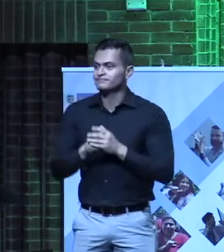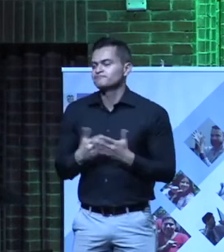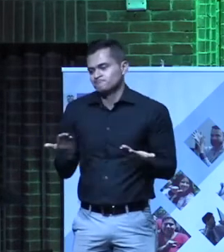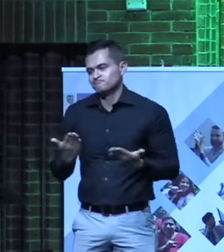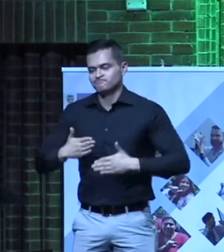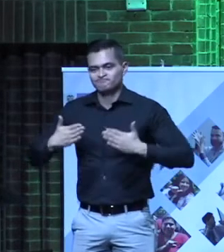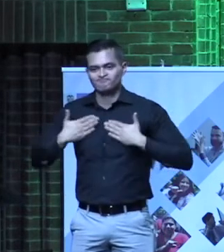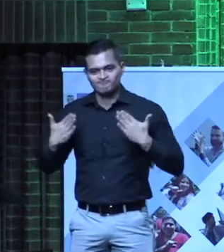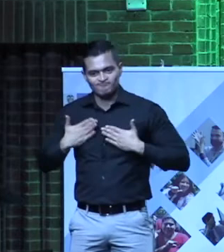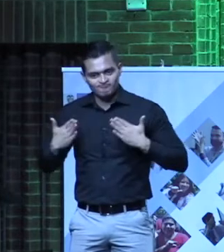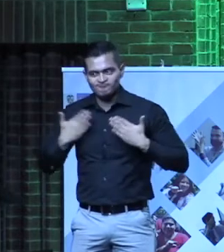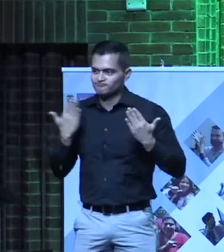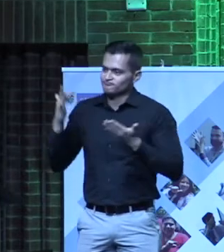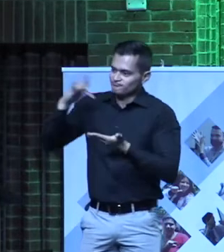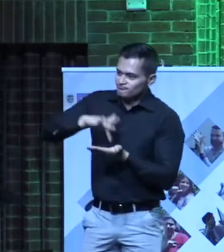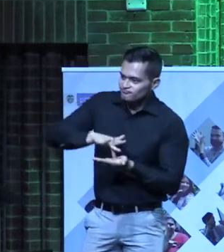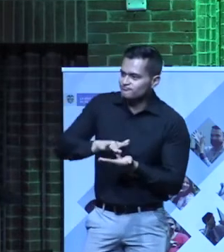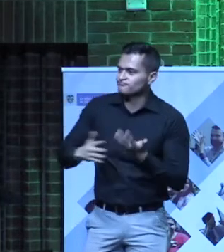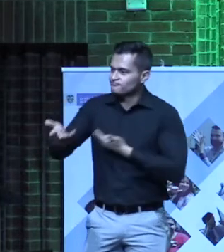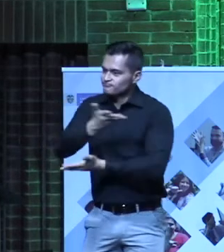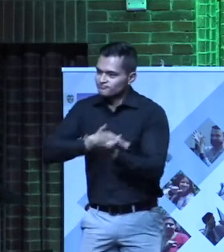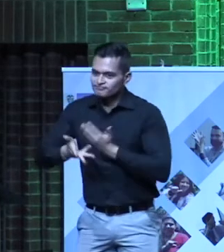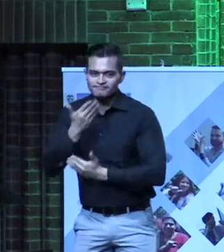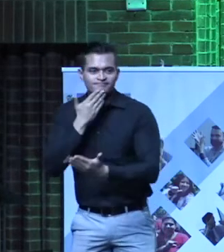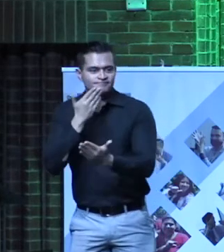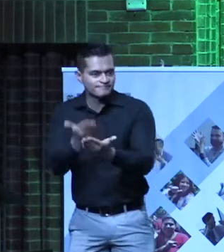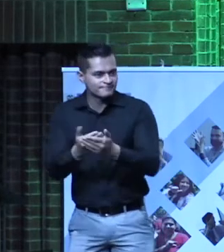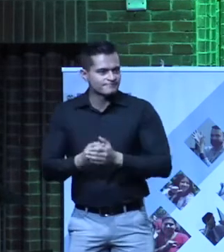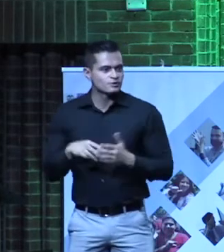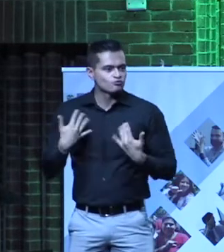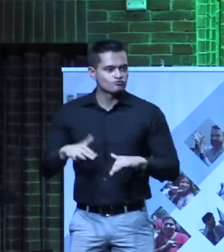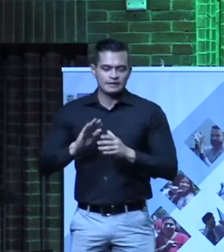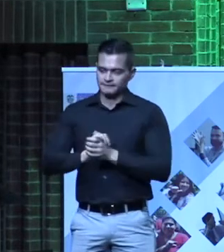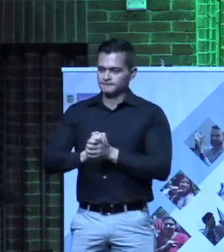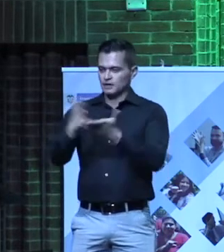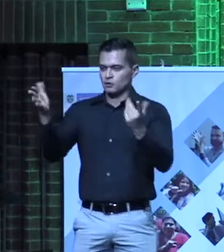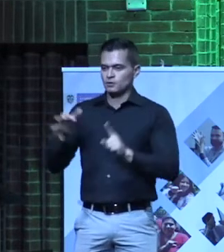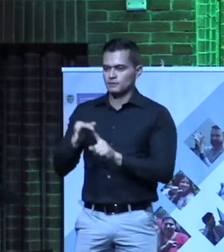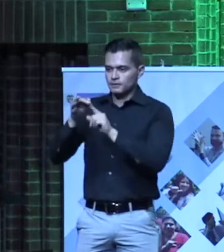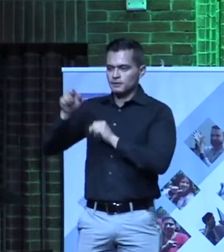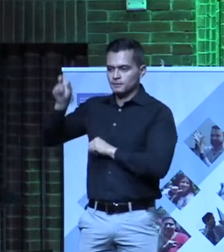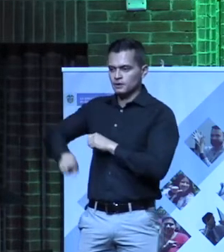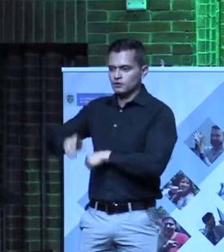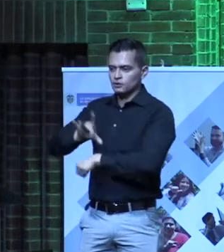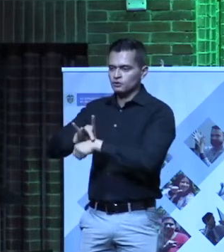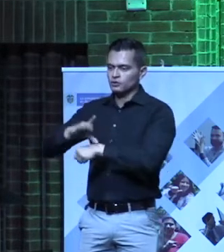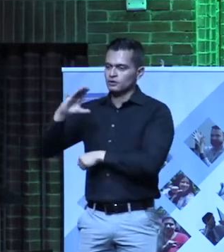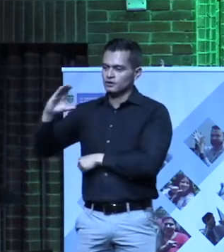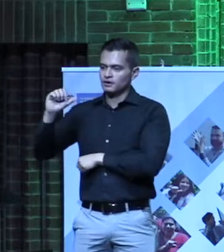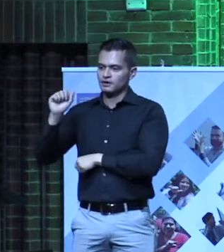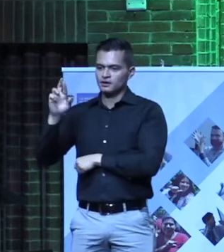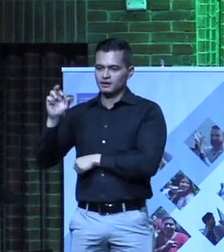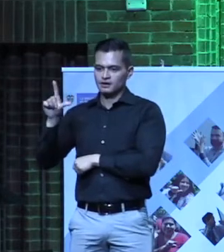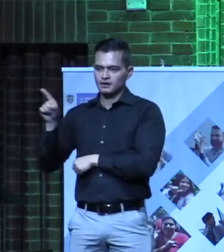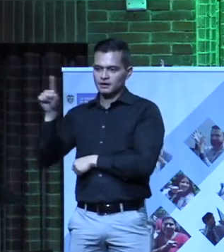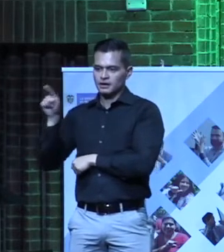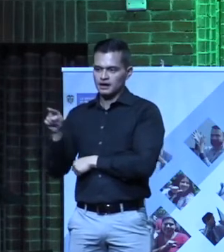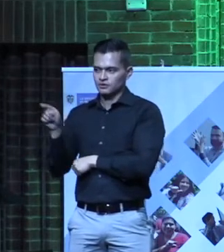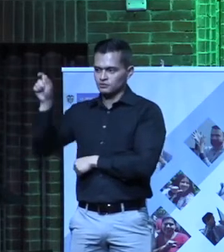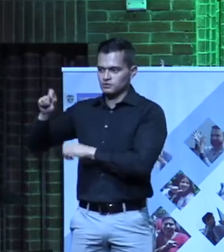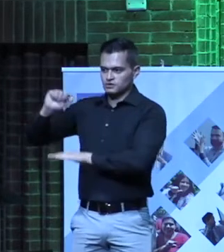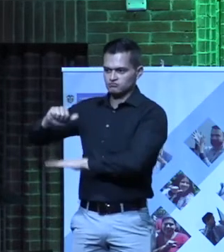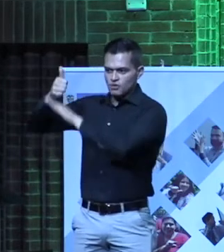ustedes. Un saludo muy especial del doctor Carlos Felipe Córdoba, él está enterado de